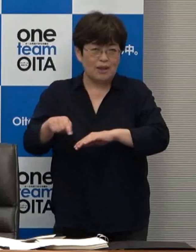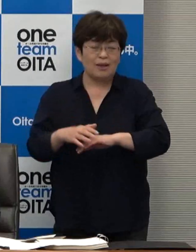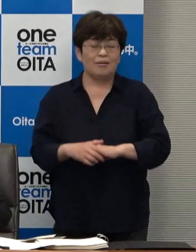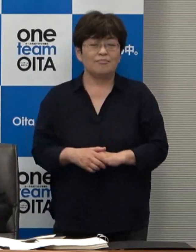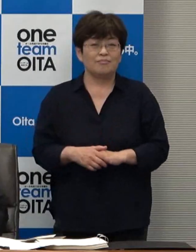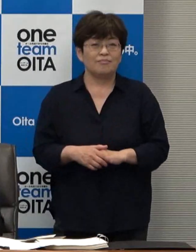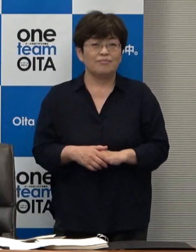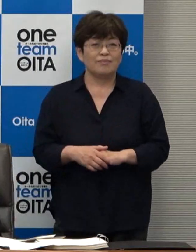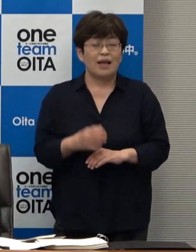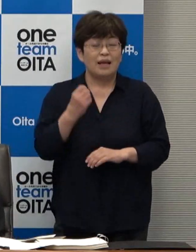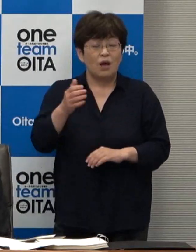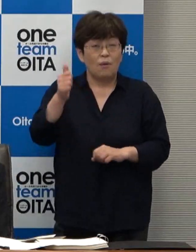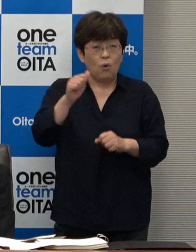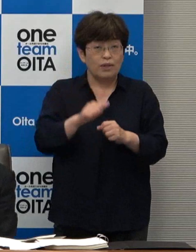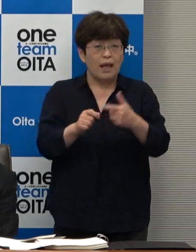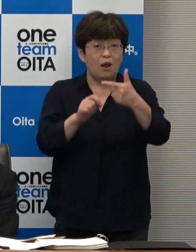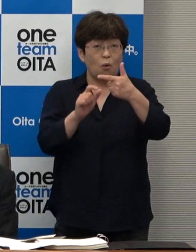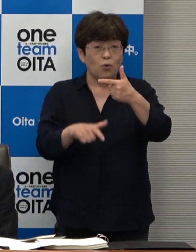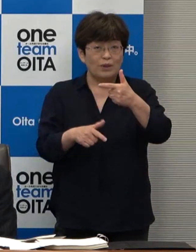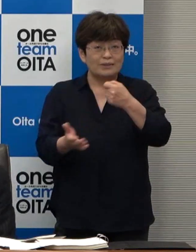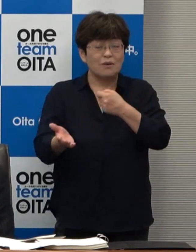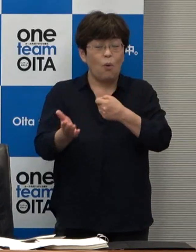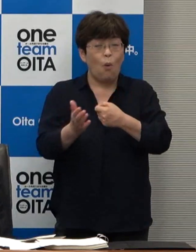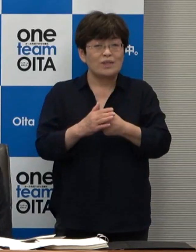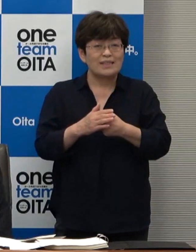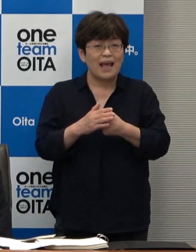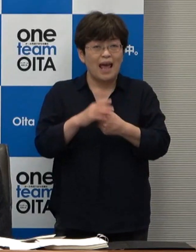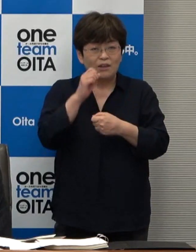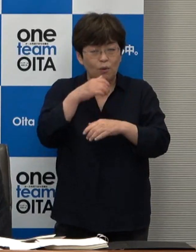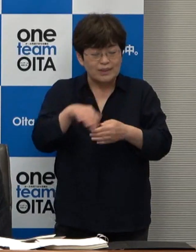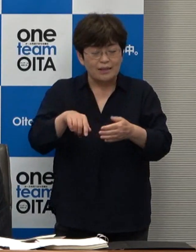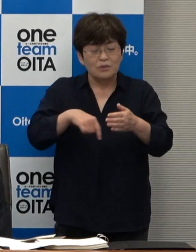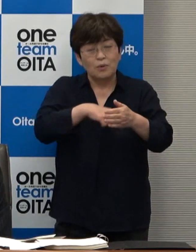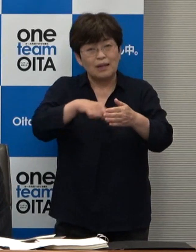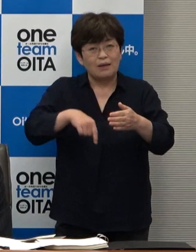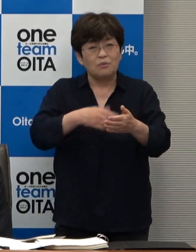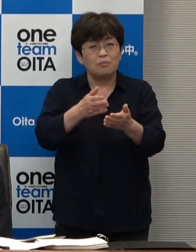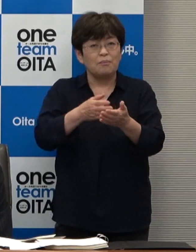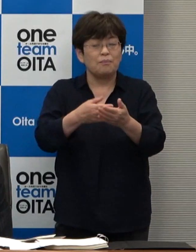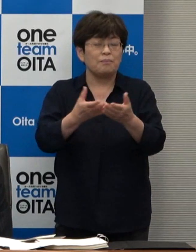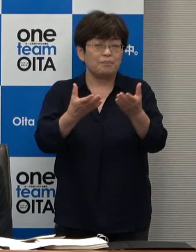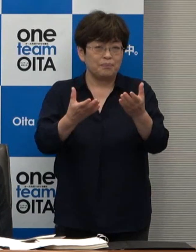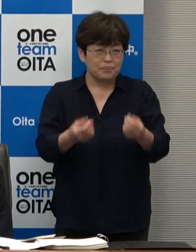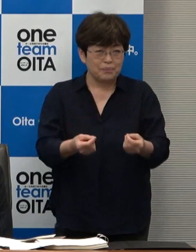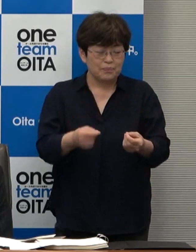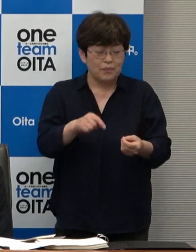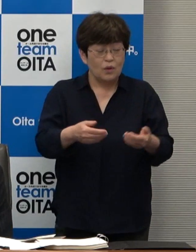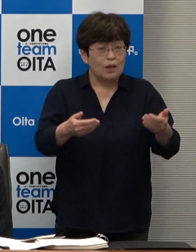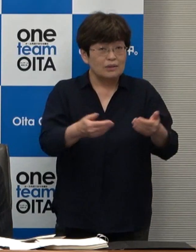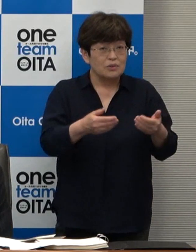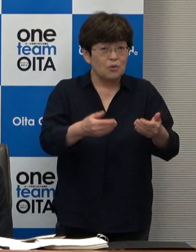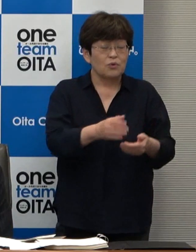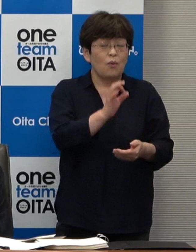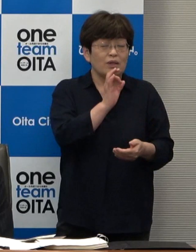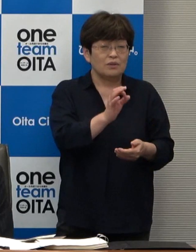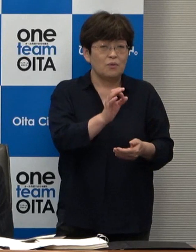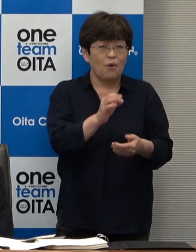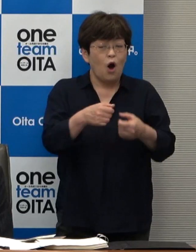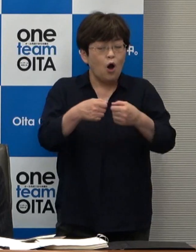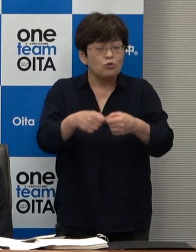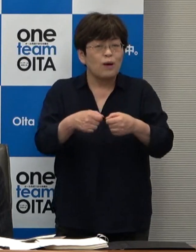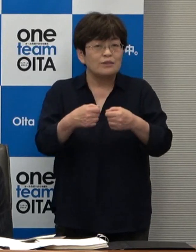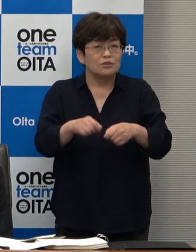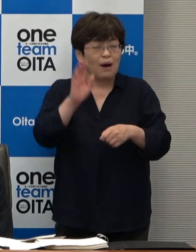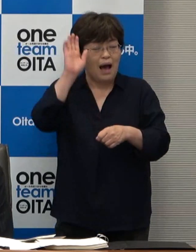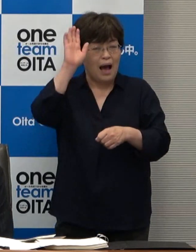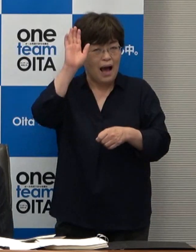以上が令和5年度6月補正予算案の概要でございます。なお各事業の費用や内容等の詳細につきましては、後ほ